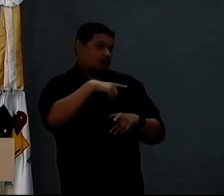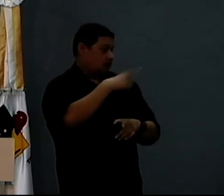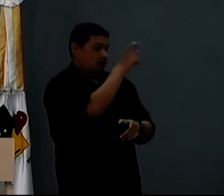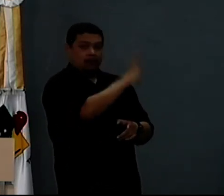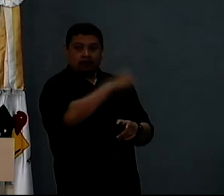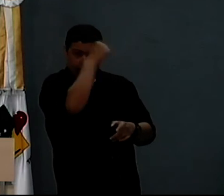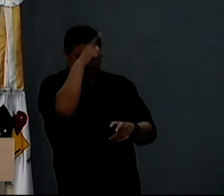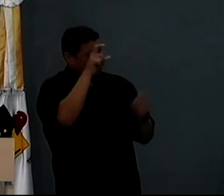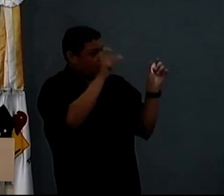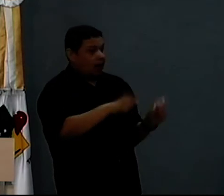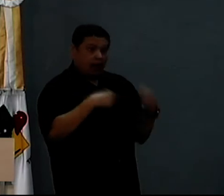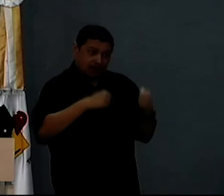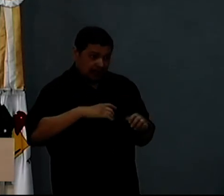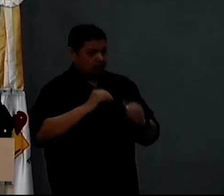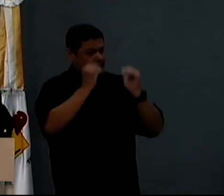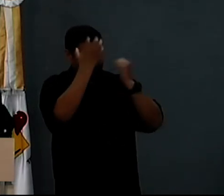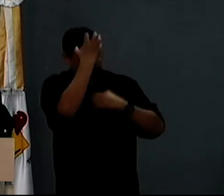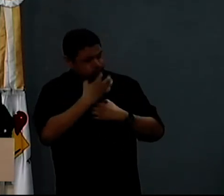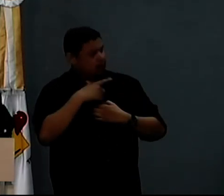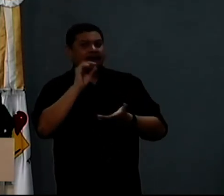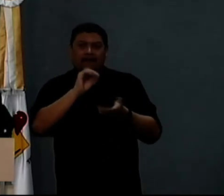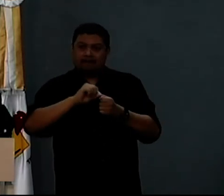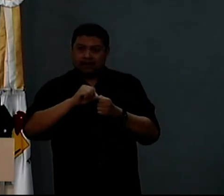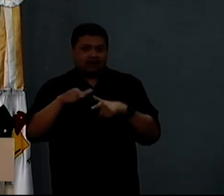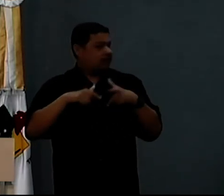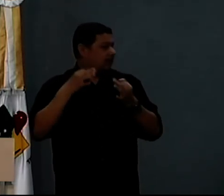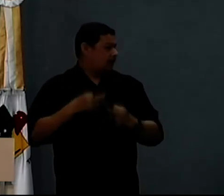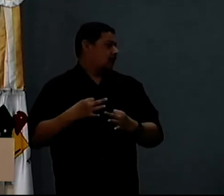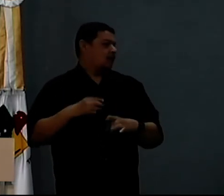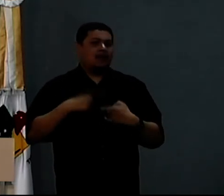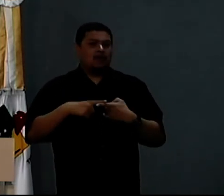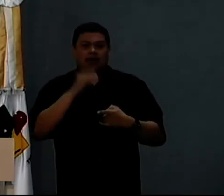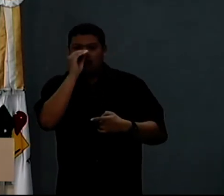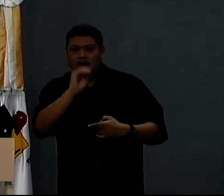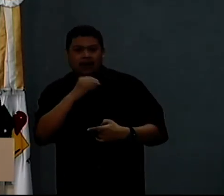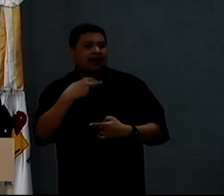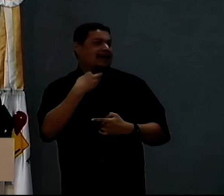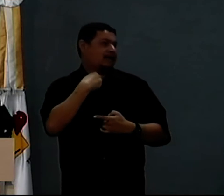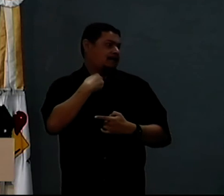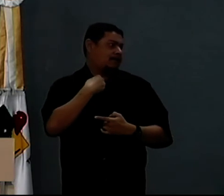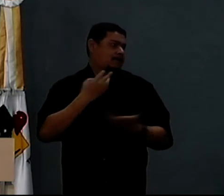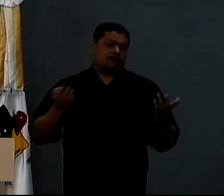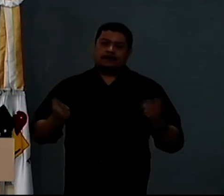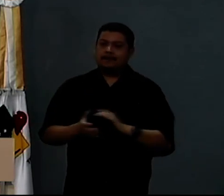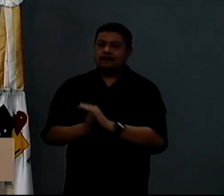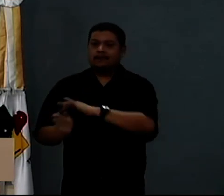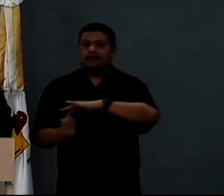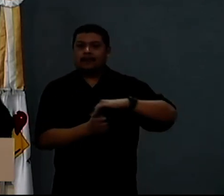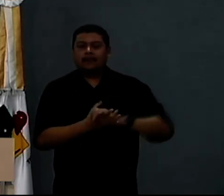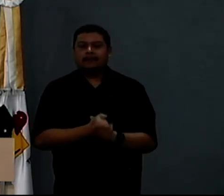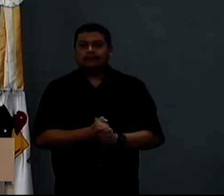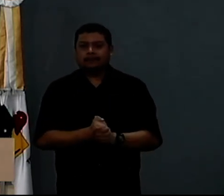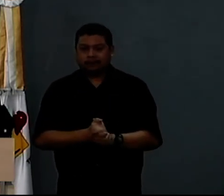com mais responsabilidade do que o que está sendo feito. Está lá simplesmente abandonado. Outra questão que reclamam demais, lá